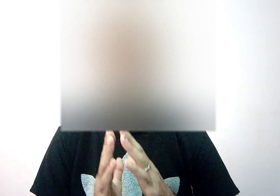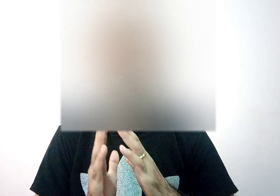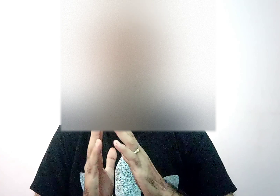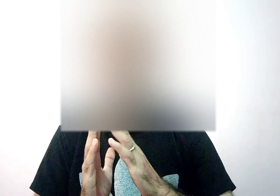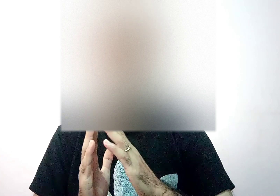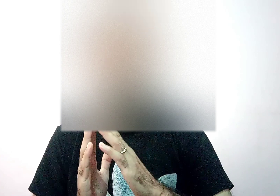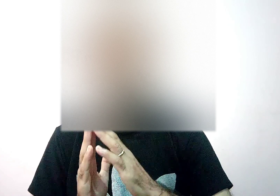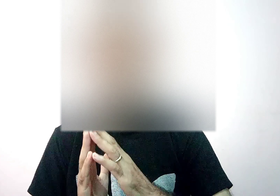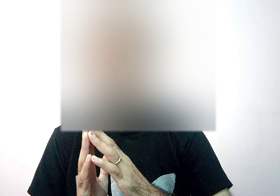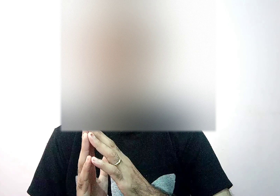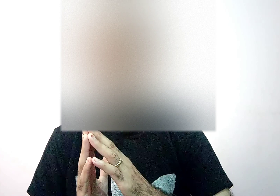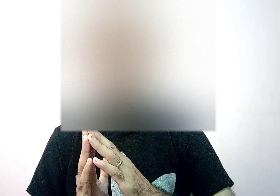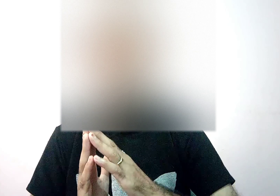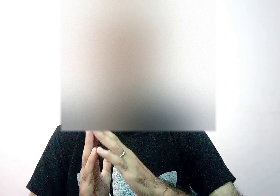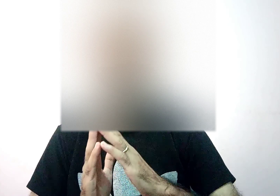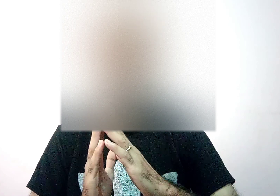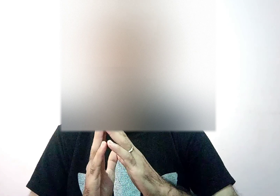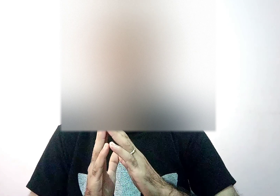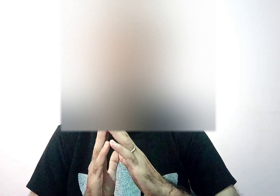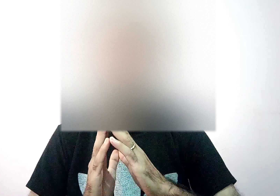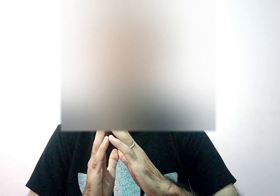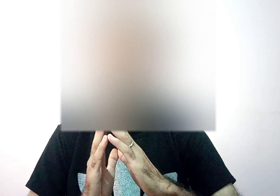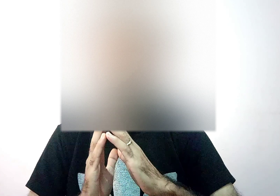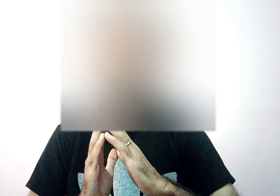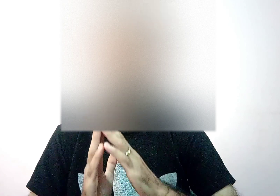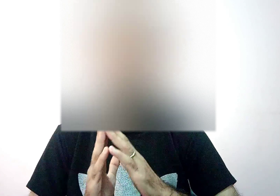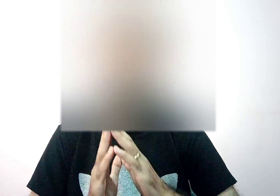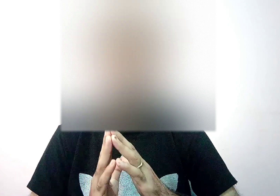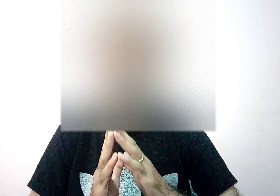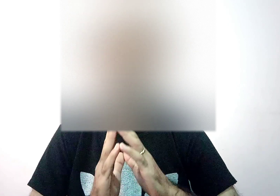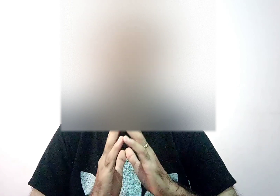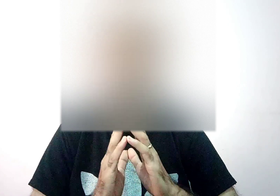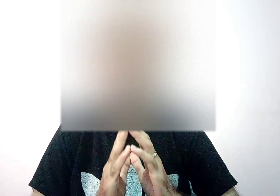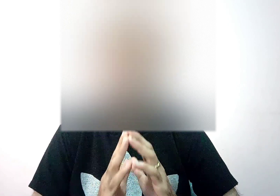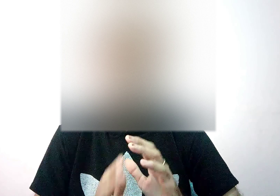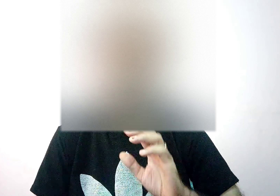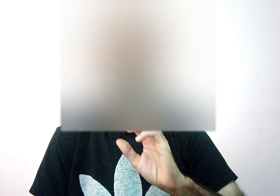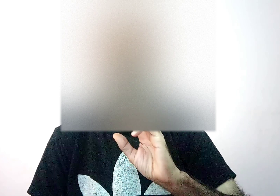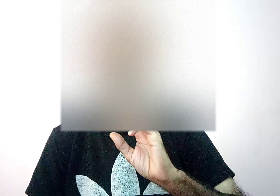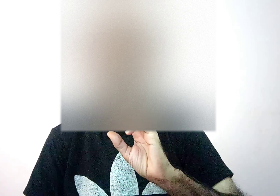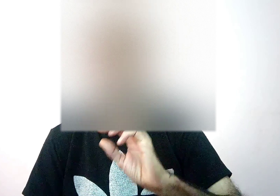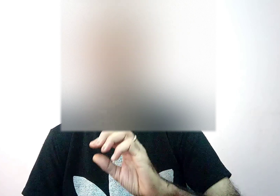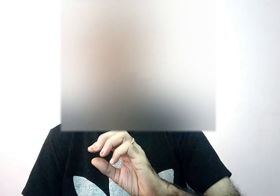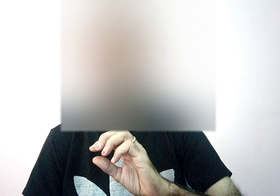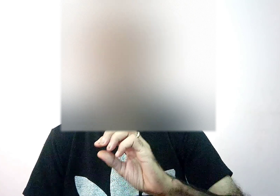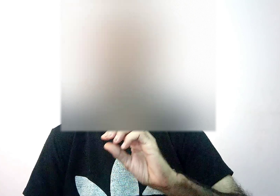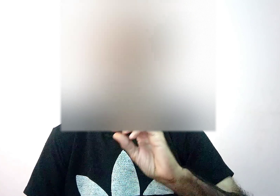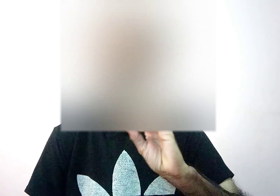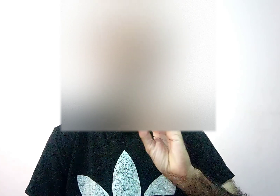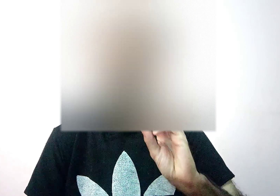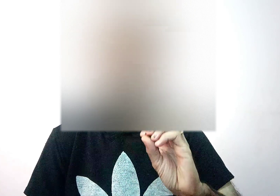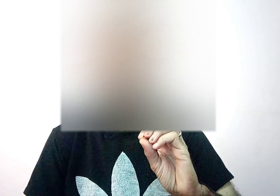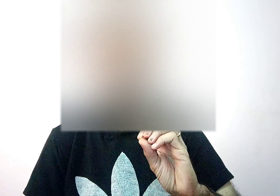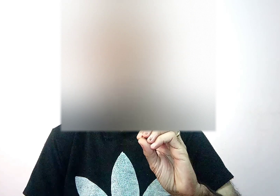من 91 تفضل النزاعات شغالة أو الحروب شغالة لحد 2018،